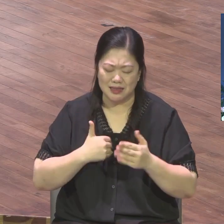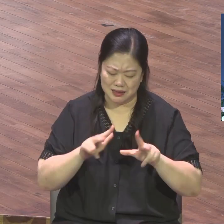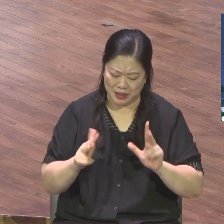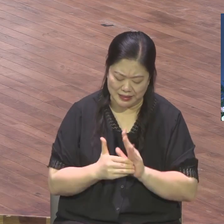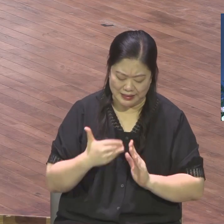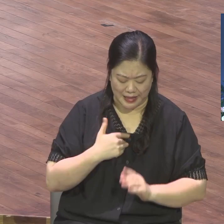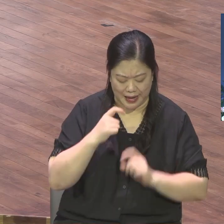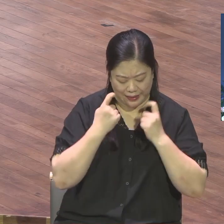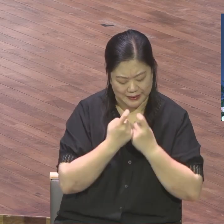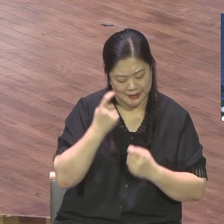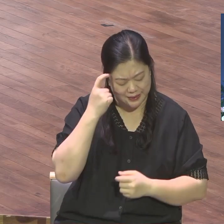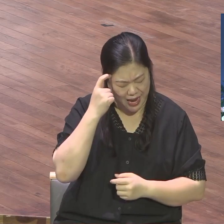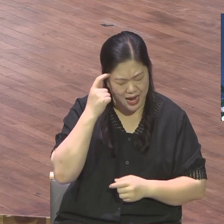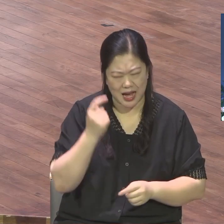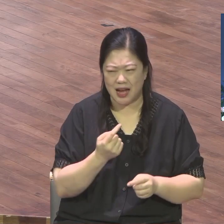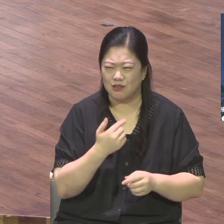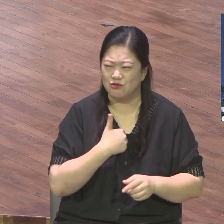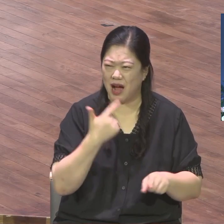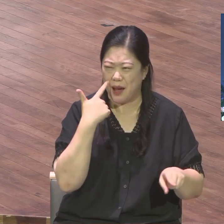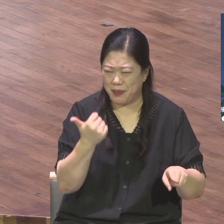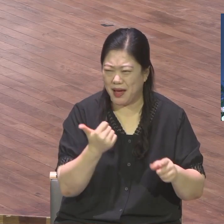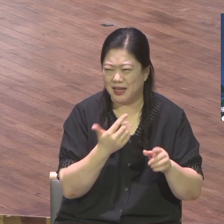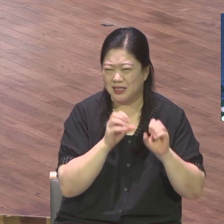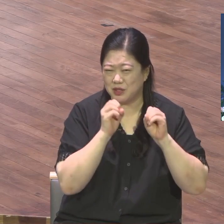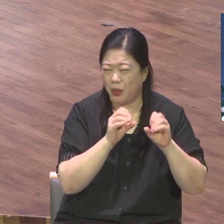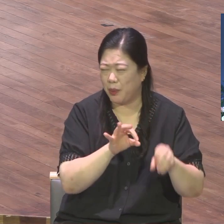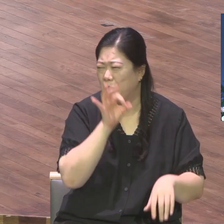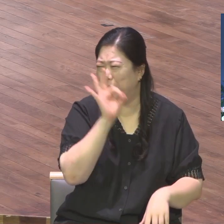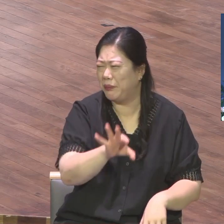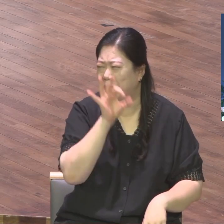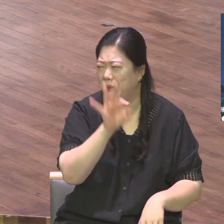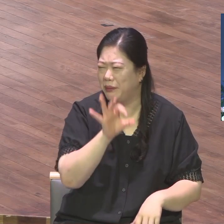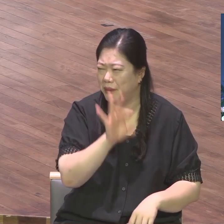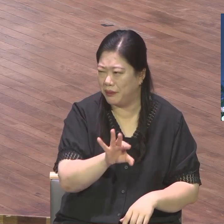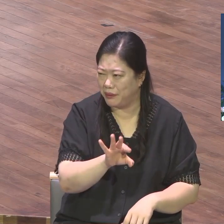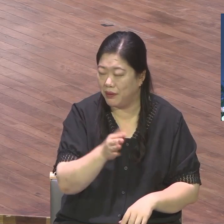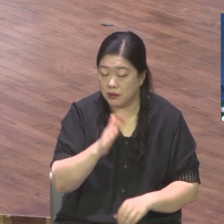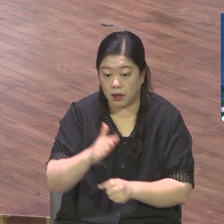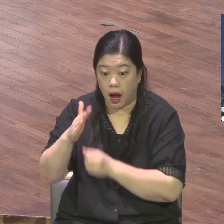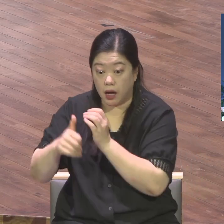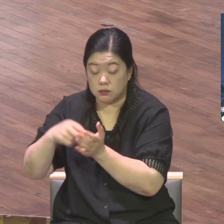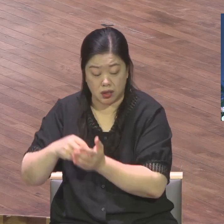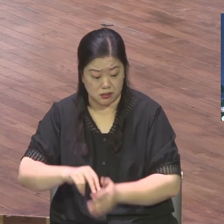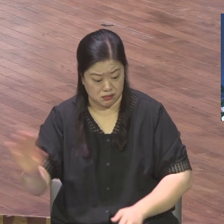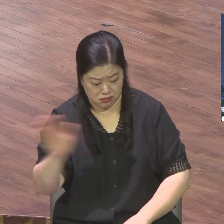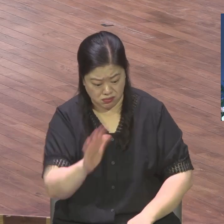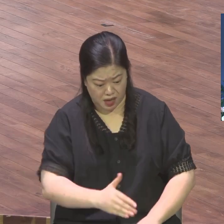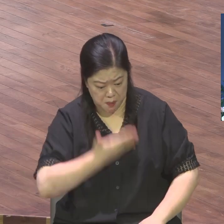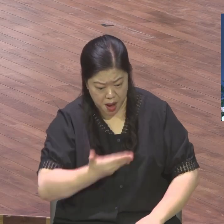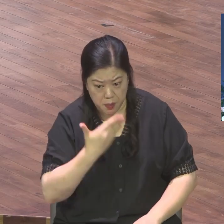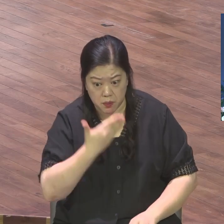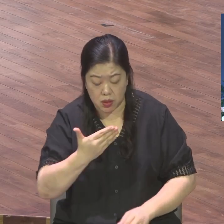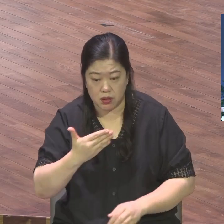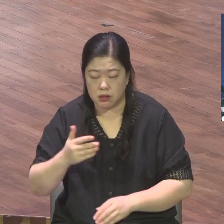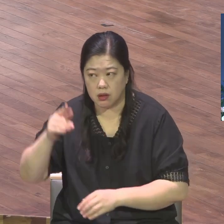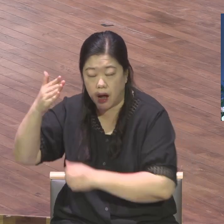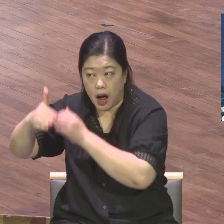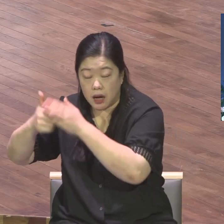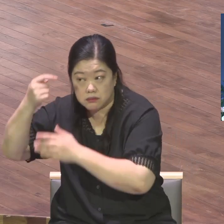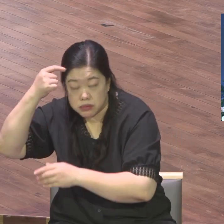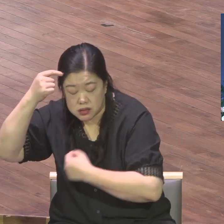보시기 바랍니다. 절대로 우리 아버지한테 포기하지 마세요. 저 사람은 절대로 안 돼.